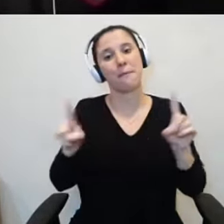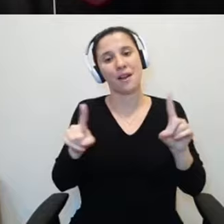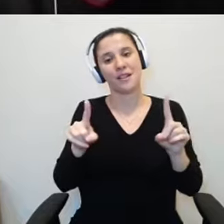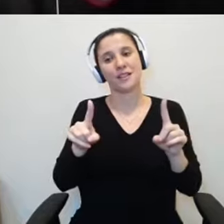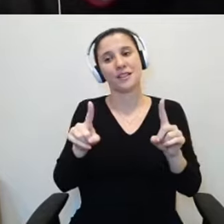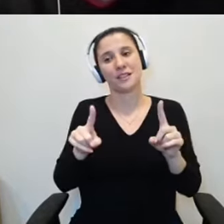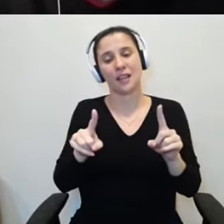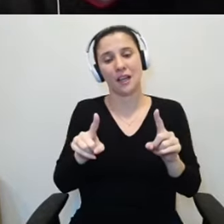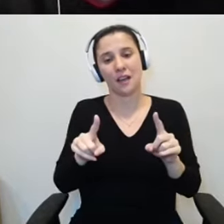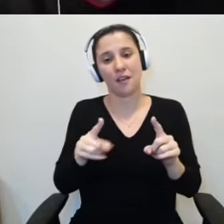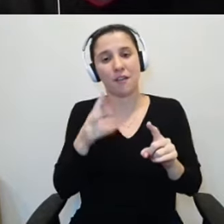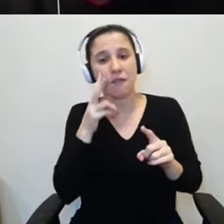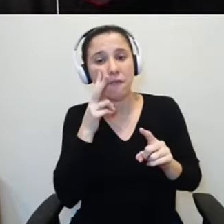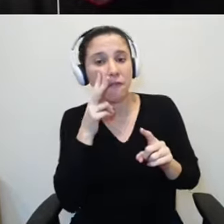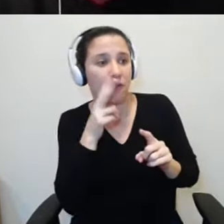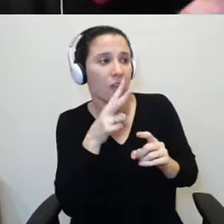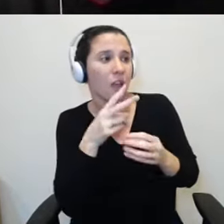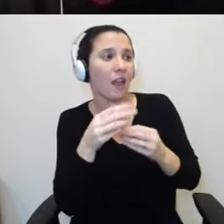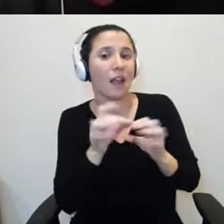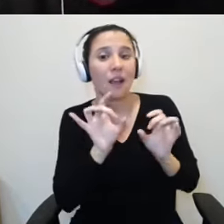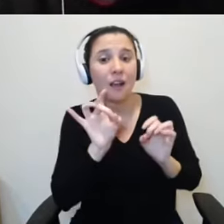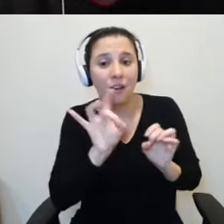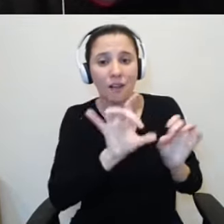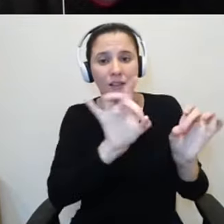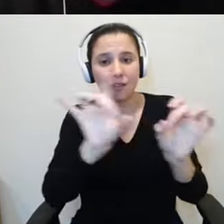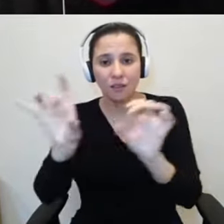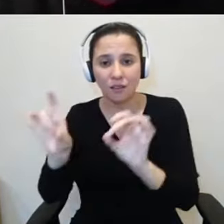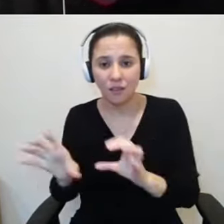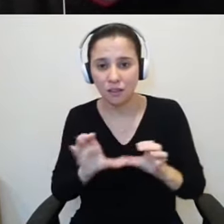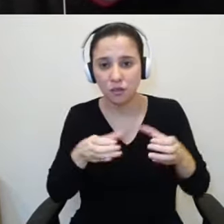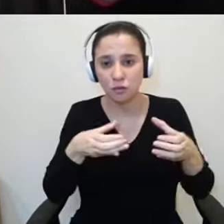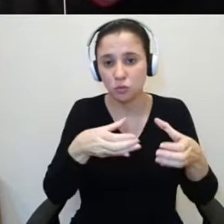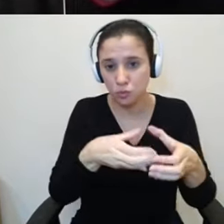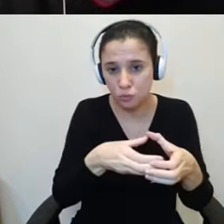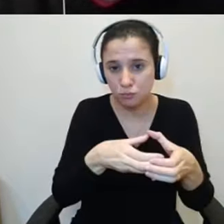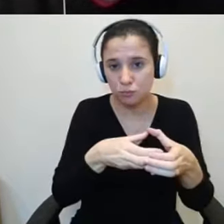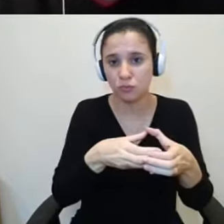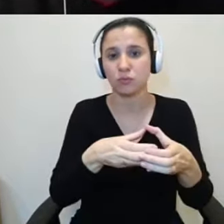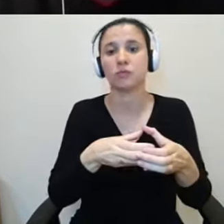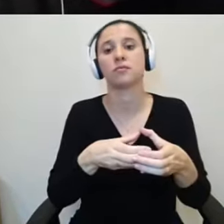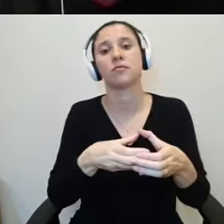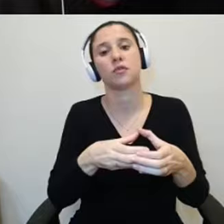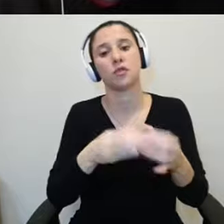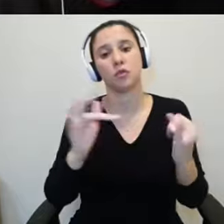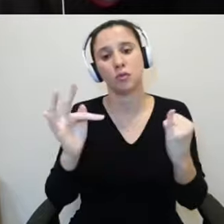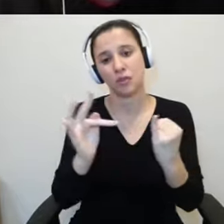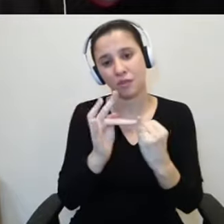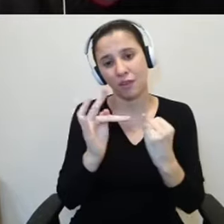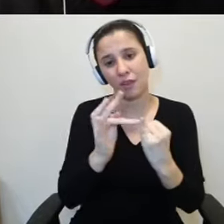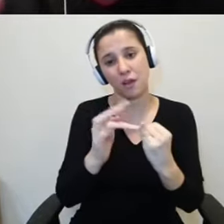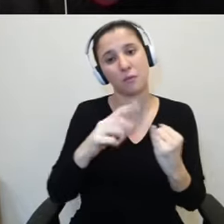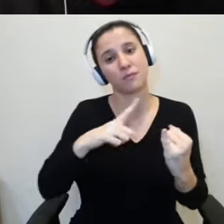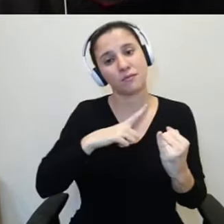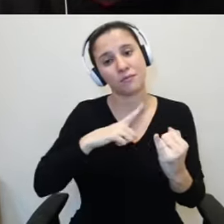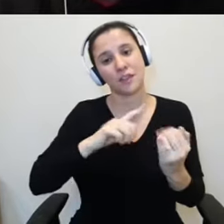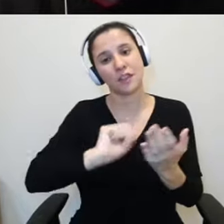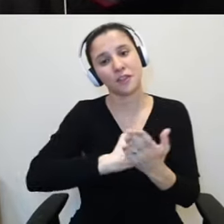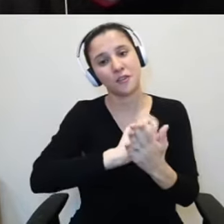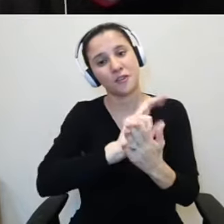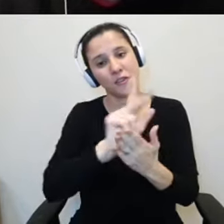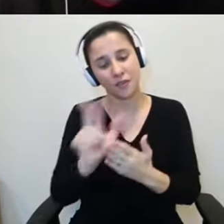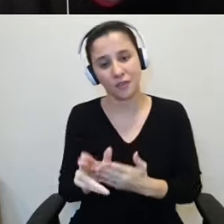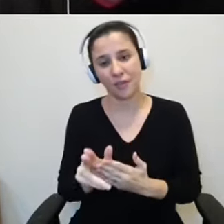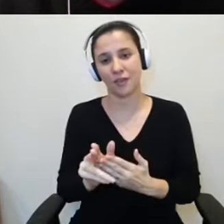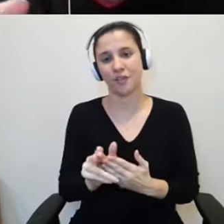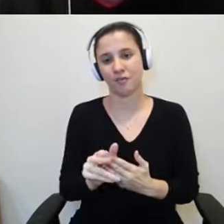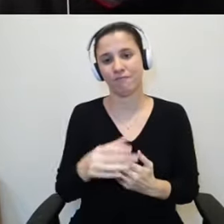exemplo, a situação de Votuporanga, a gente tem uma quantidade de estudantes que têm acesso à internet muito grande, ou